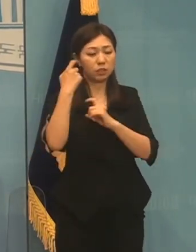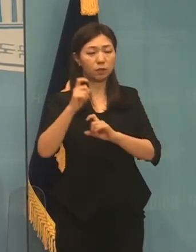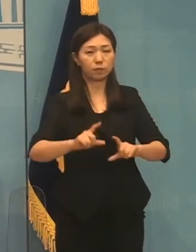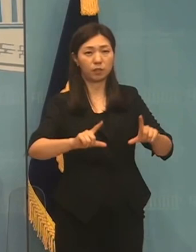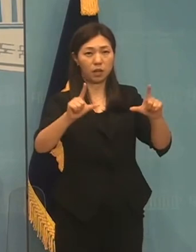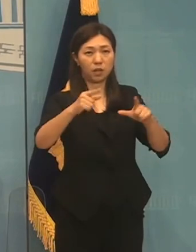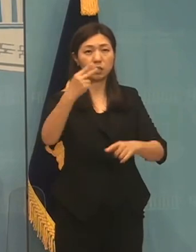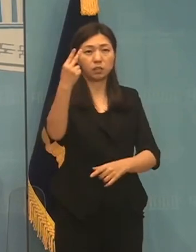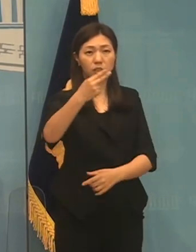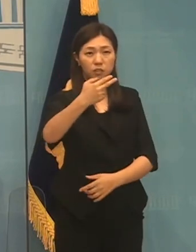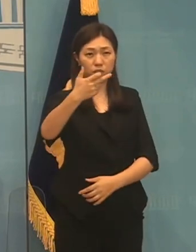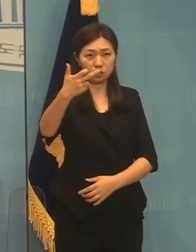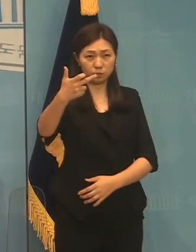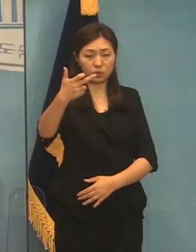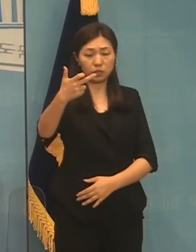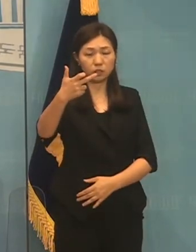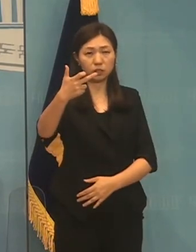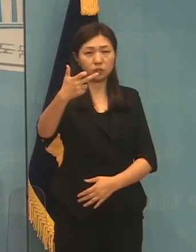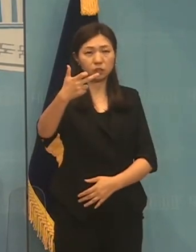2017년